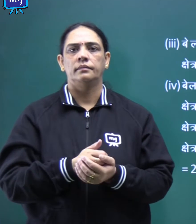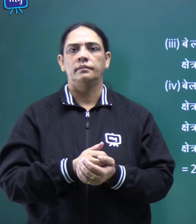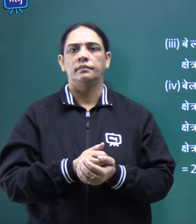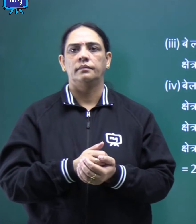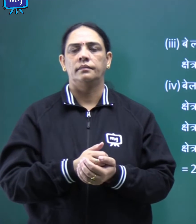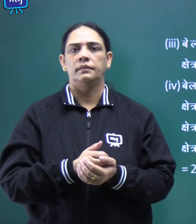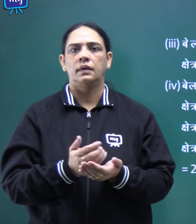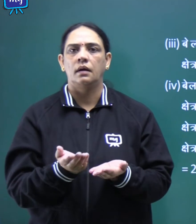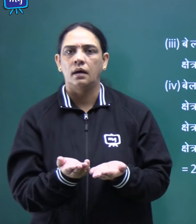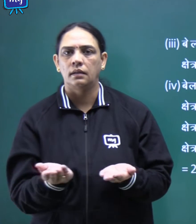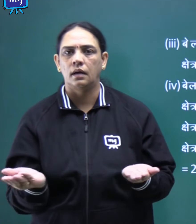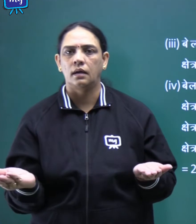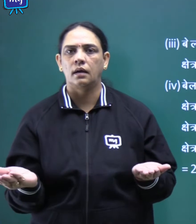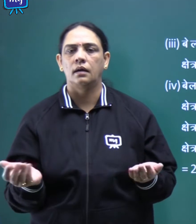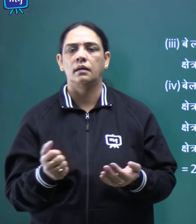आधार का